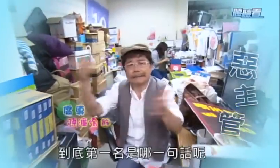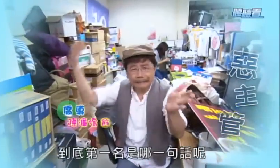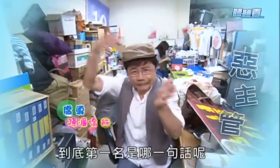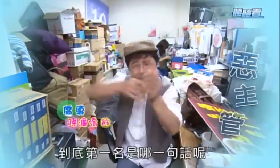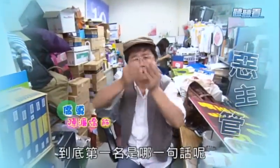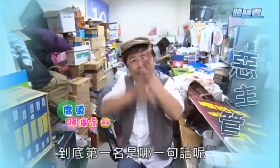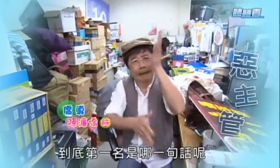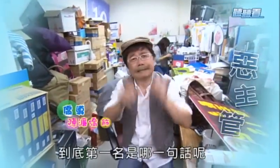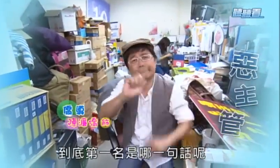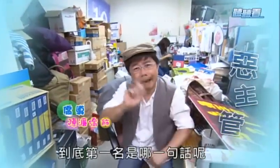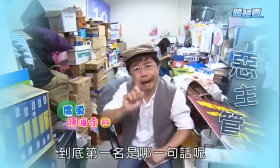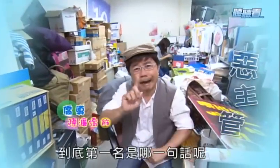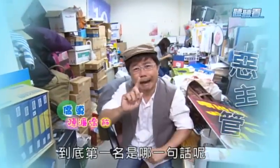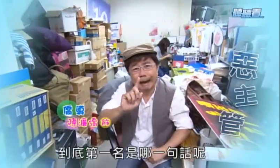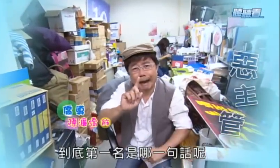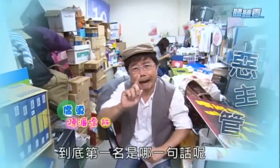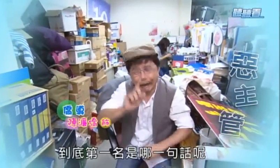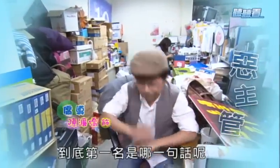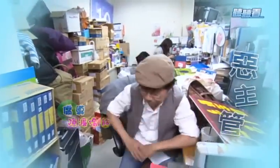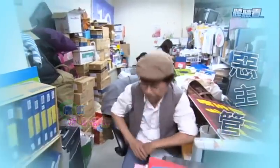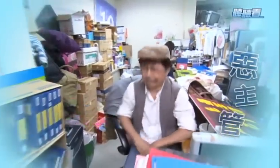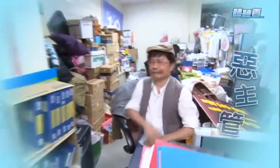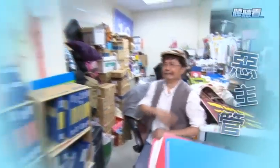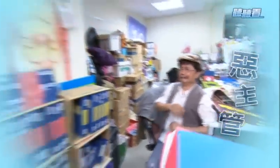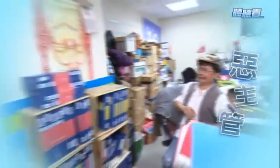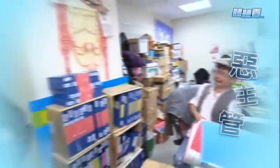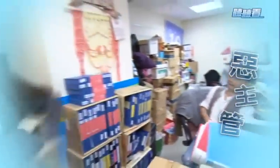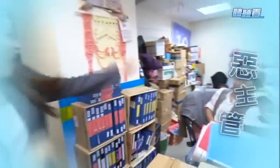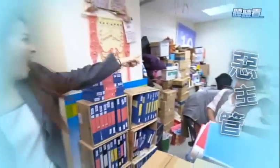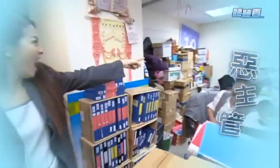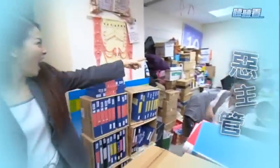到底第一名是哪句话呢？ 你，